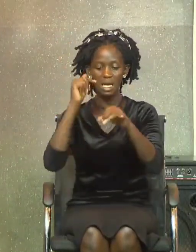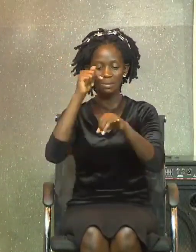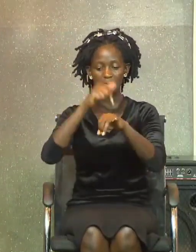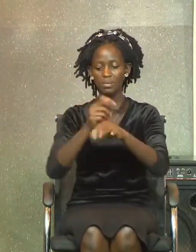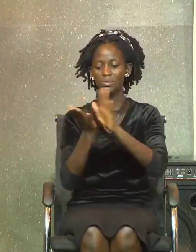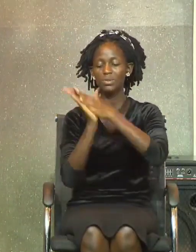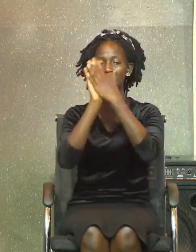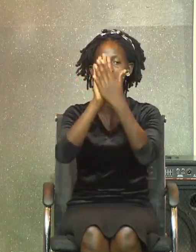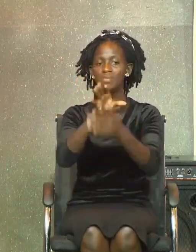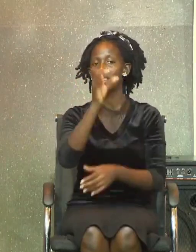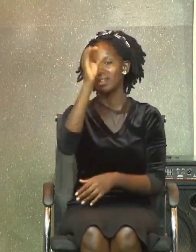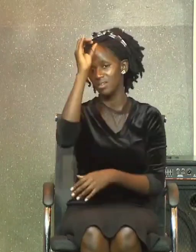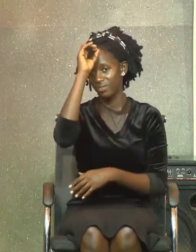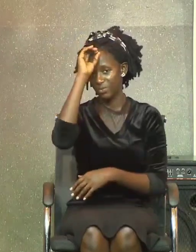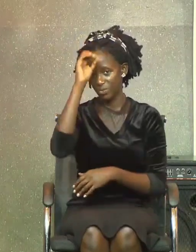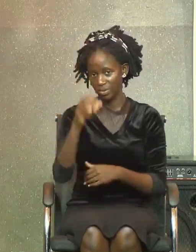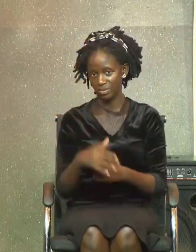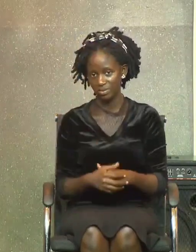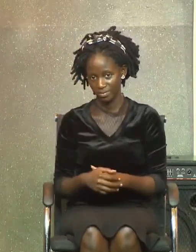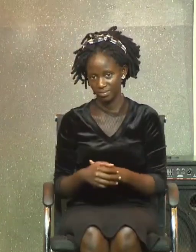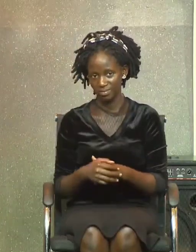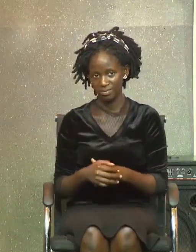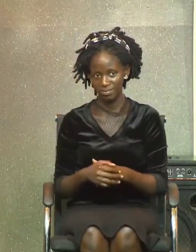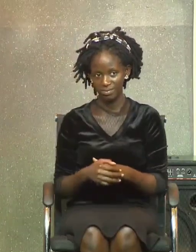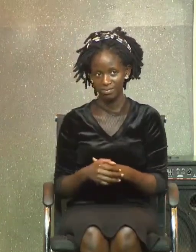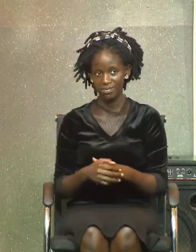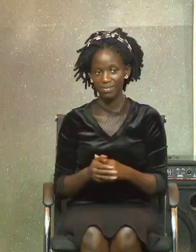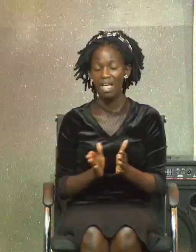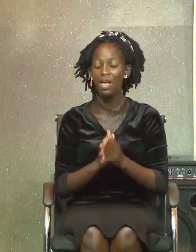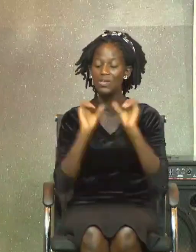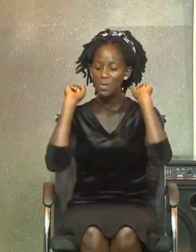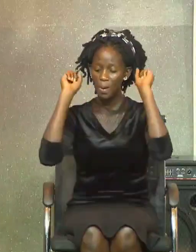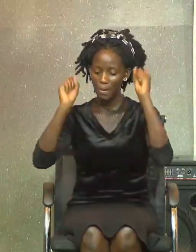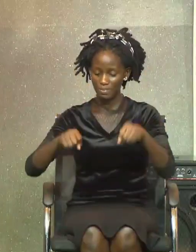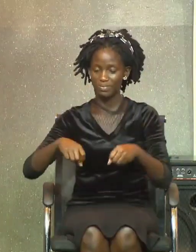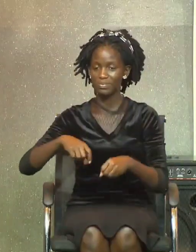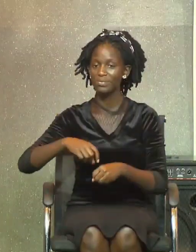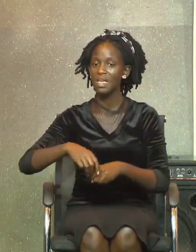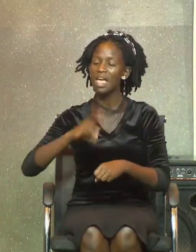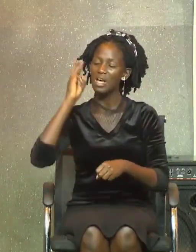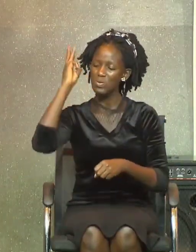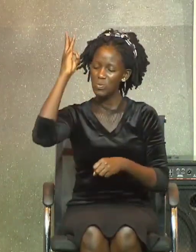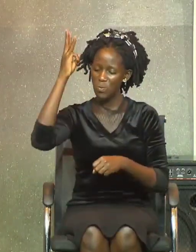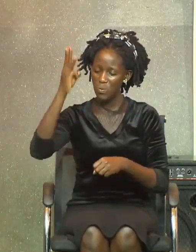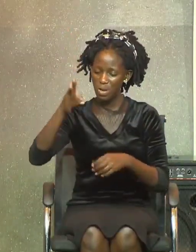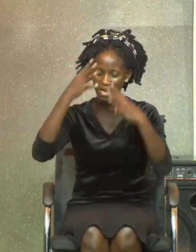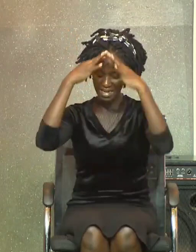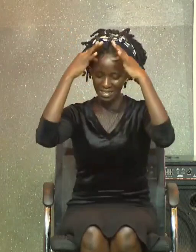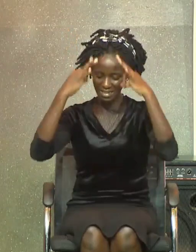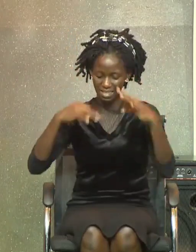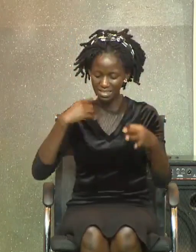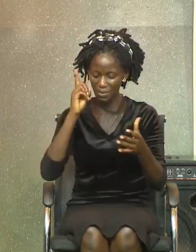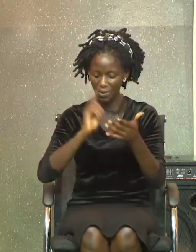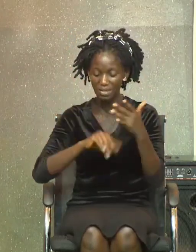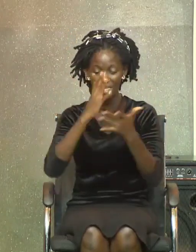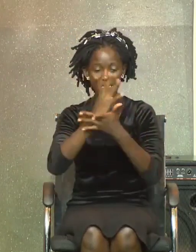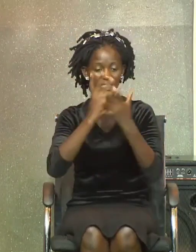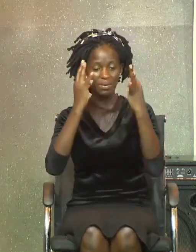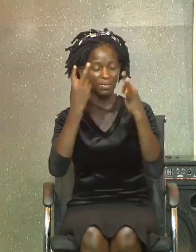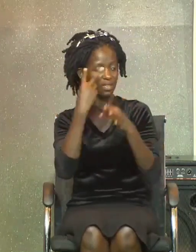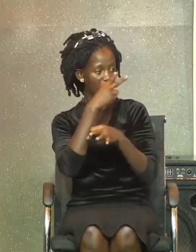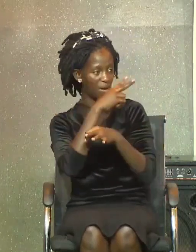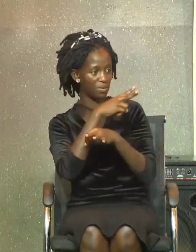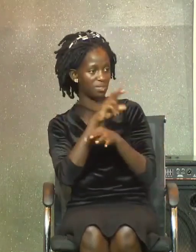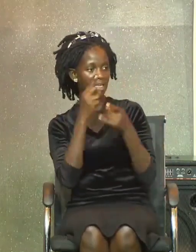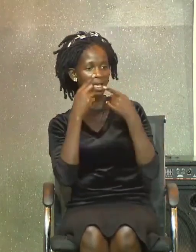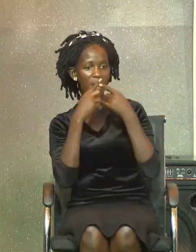become a fool. Deliberate willingness. Deliberate. N'osalawo obusazi n'oga nti ebimu nja birabanga